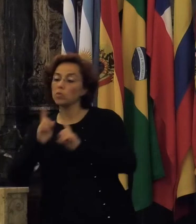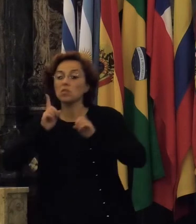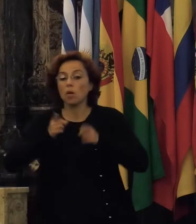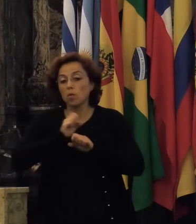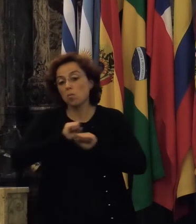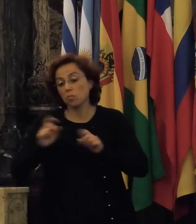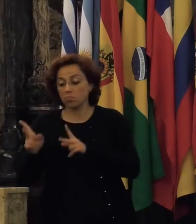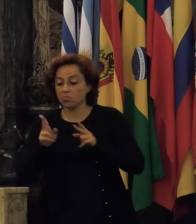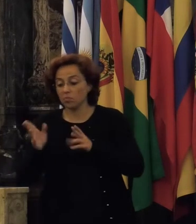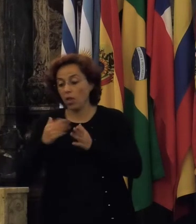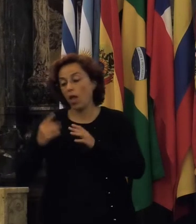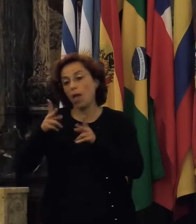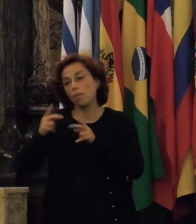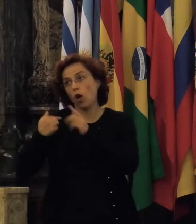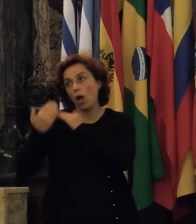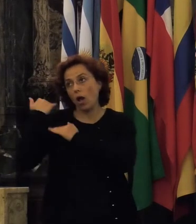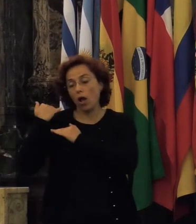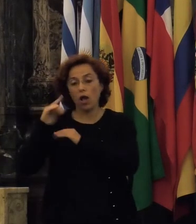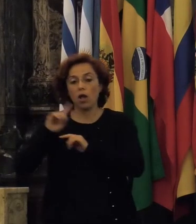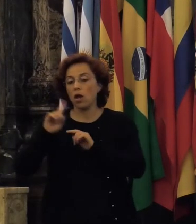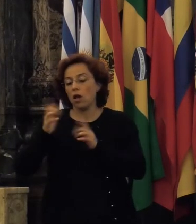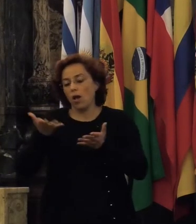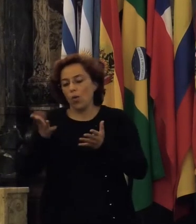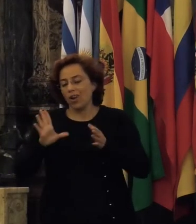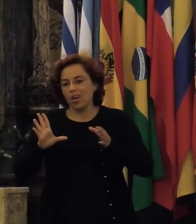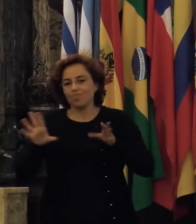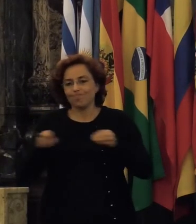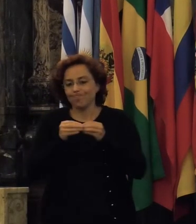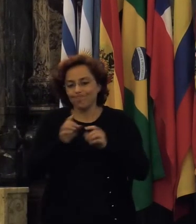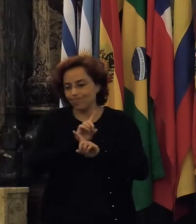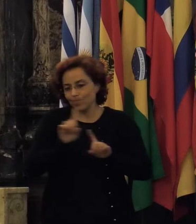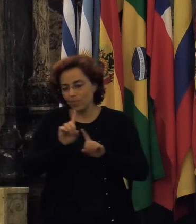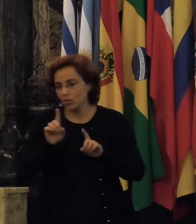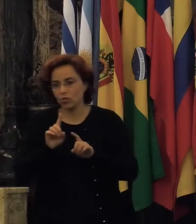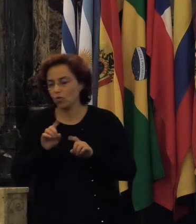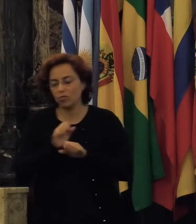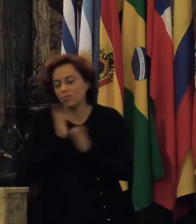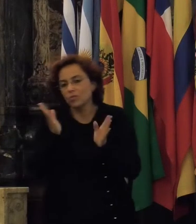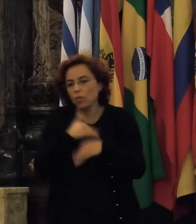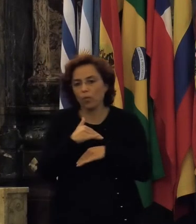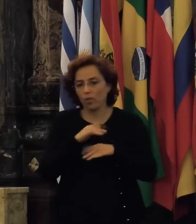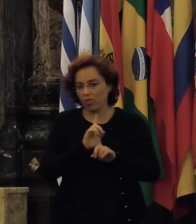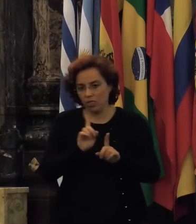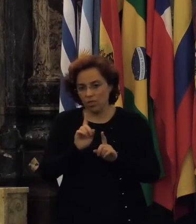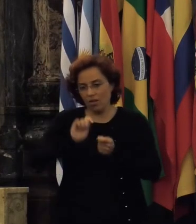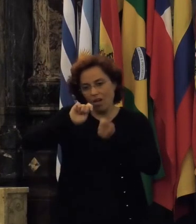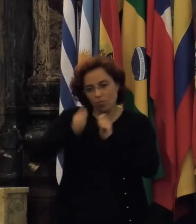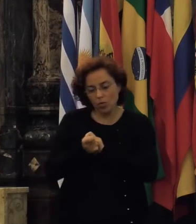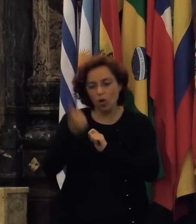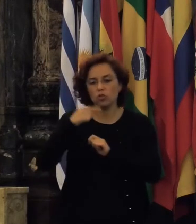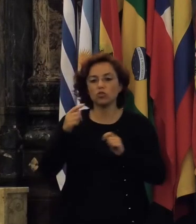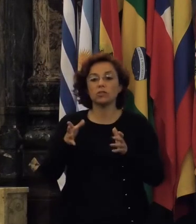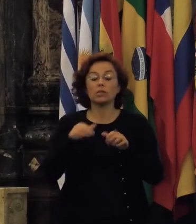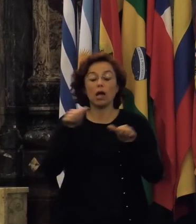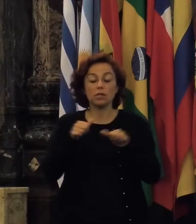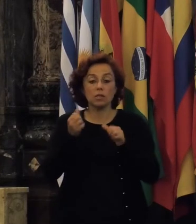de respuestas de una época que hoy ya no nos permiten sostenerlas. Entonces, crear y recrear condiciones